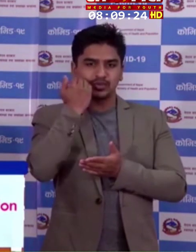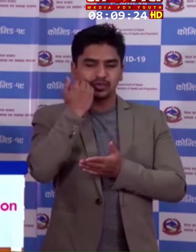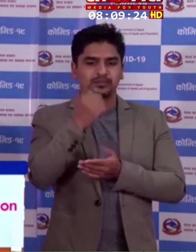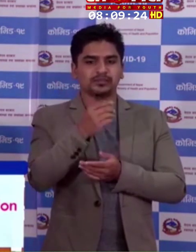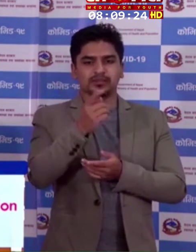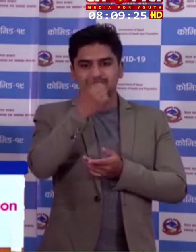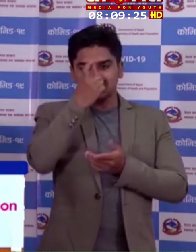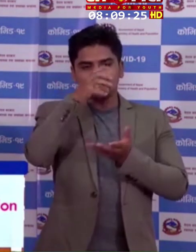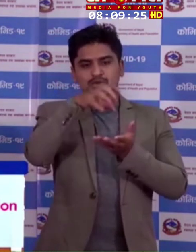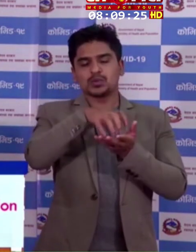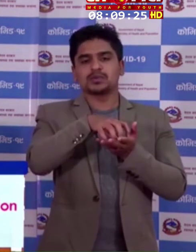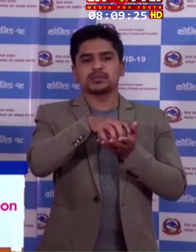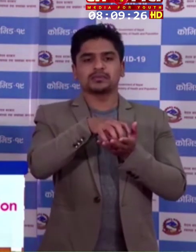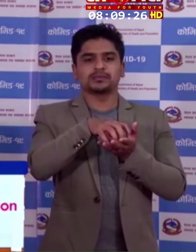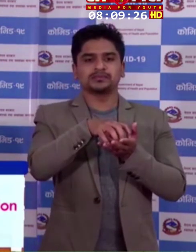भरतपुर अस्पताल